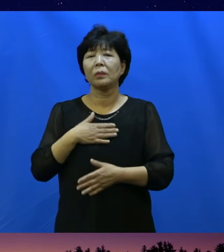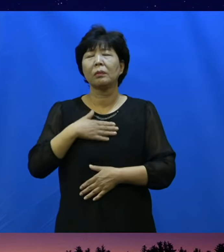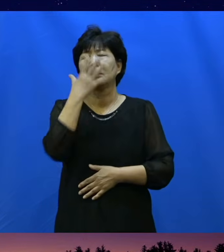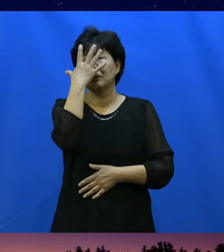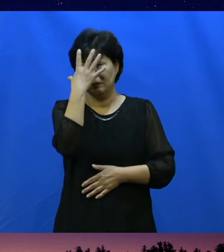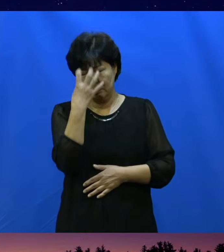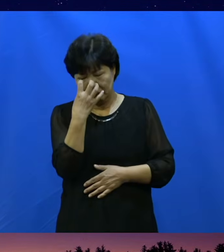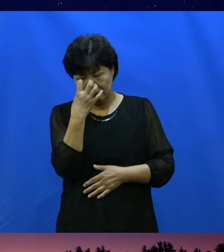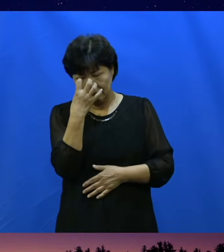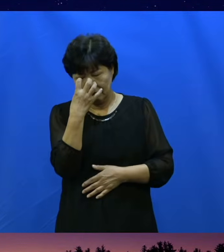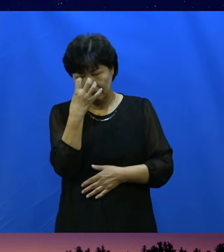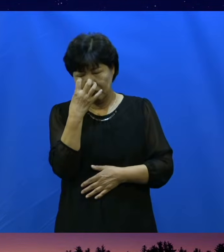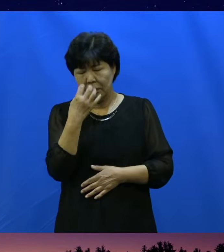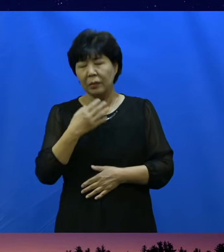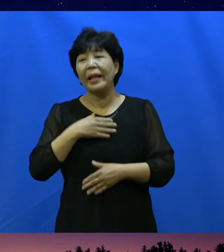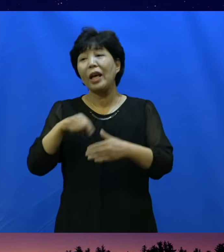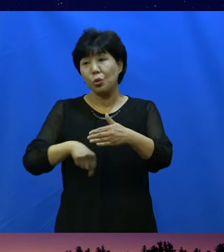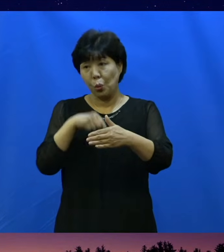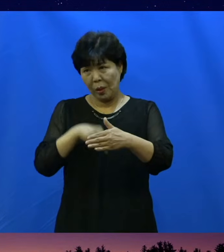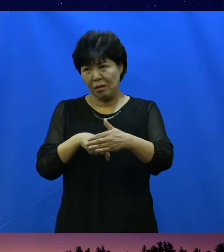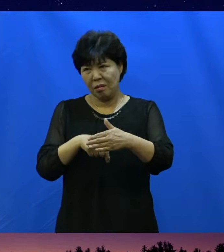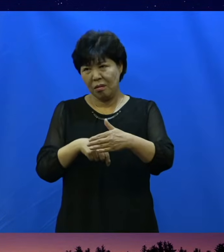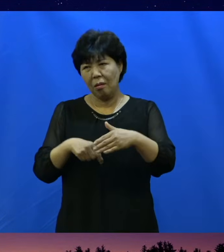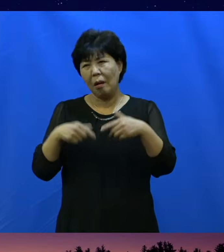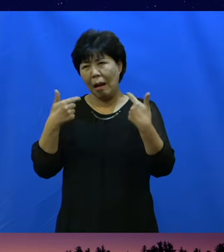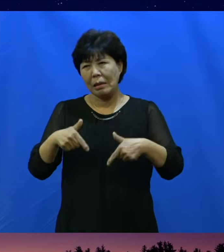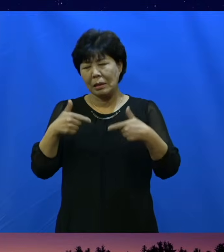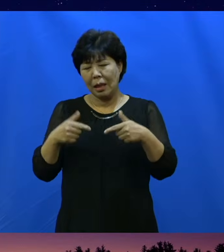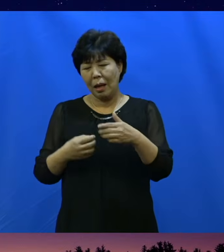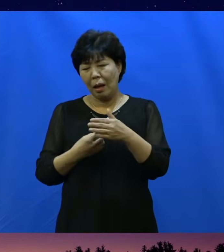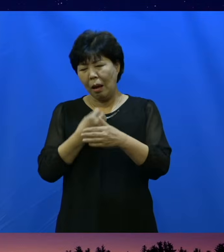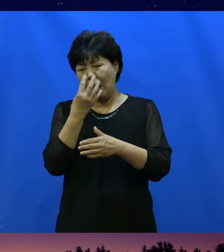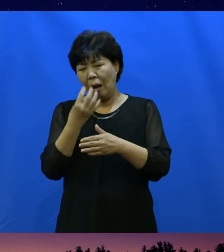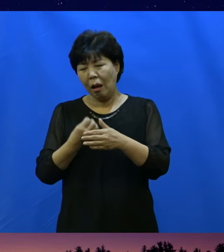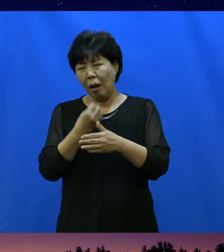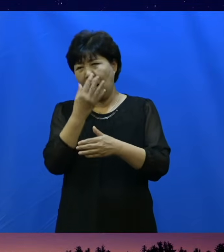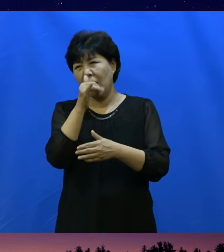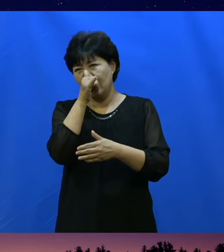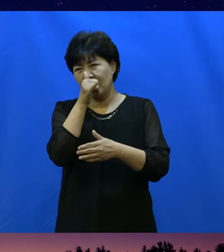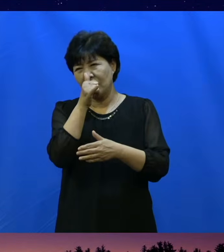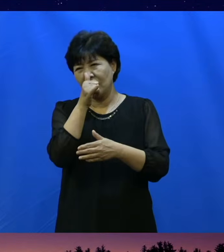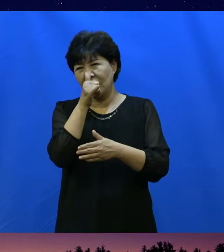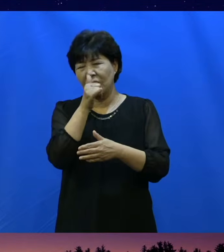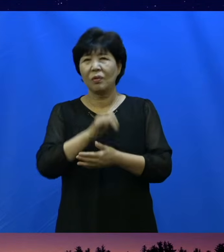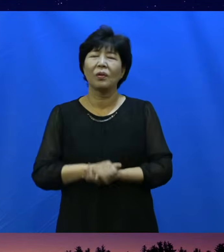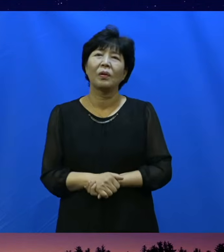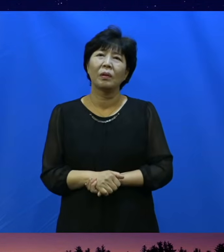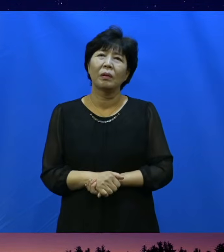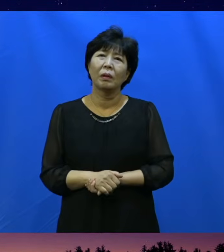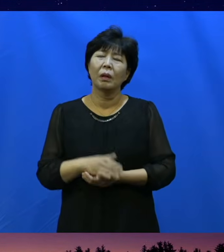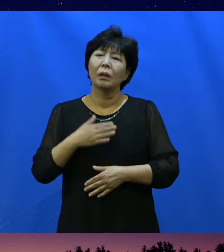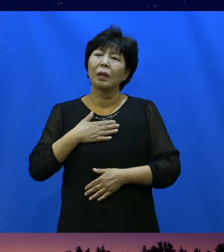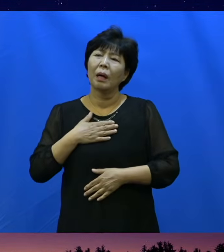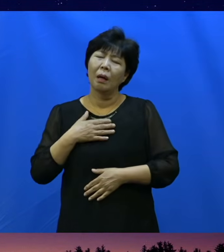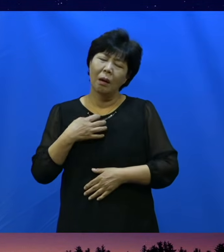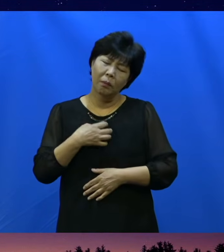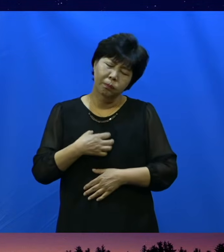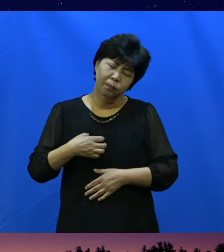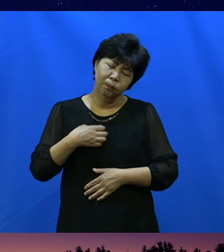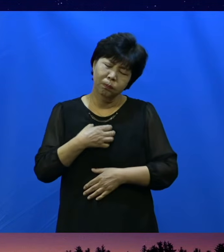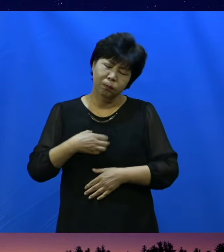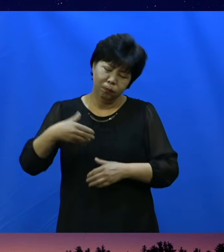이게 내면에서 들려오는 소리가 있는 거죠. 내면에서 계속 그 소리가 올라오는 거죠. 근데 그게 나를 괴롭히는 거예요.